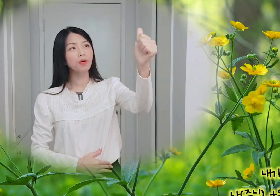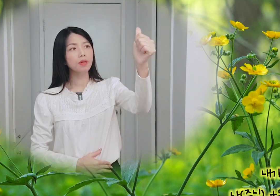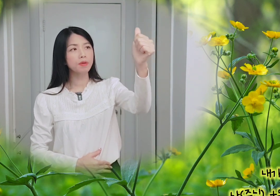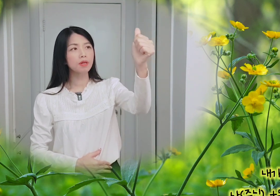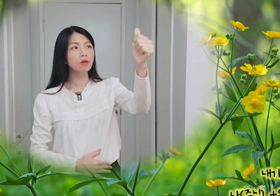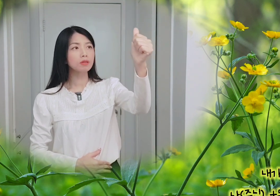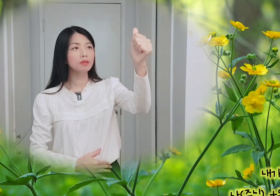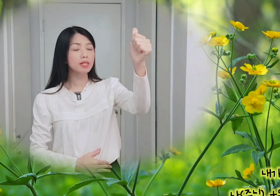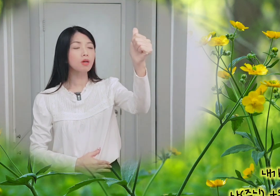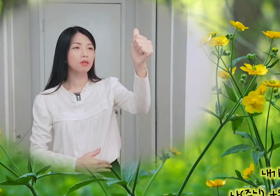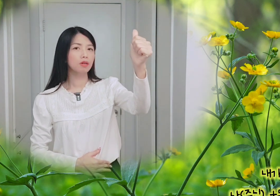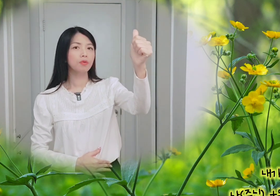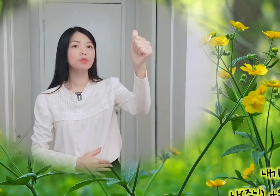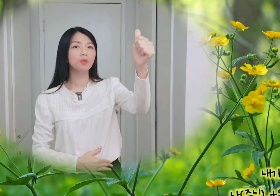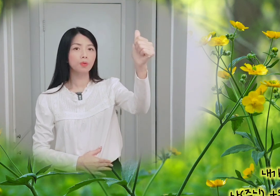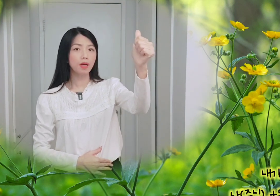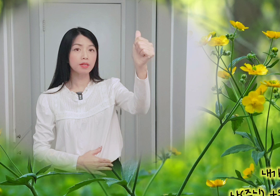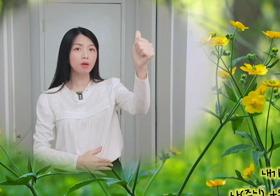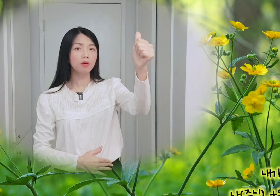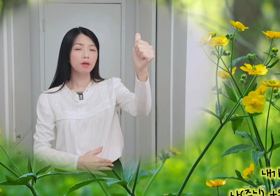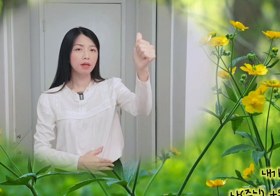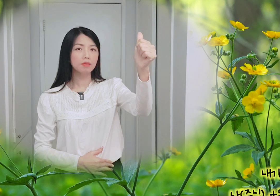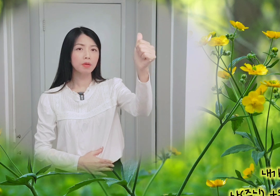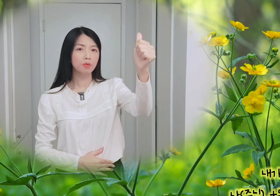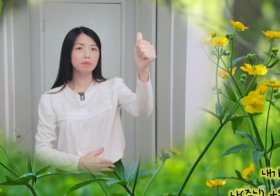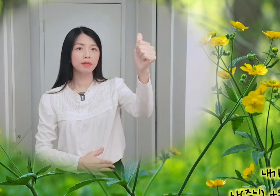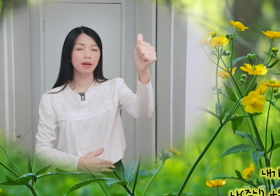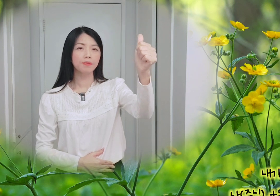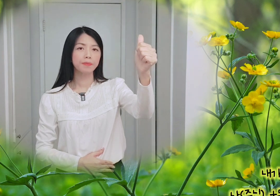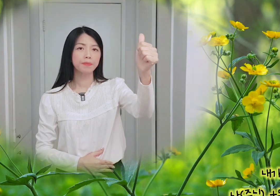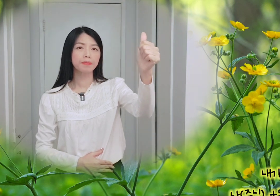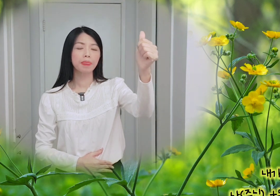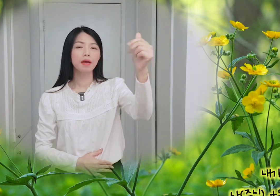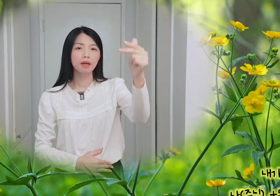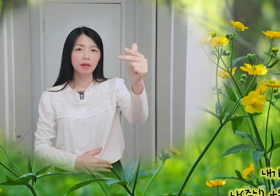주를 표현하면서 시선을 위쪽으로 향해서 하시면 좋습니다.